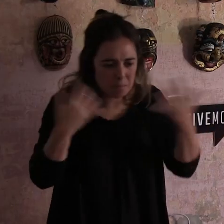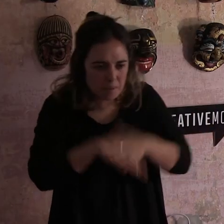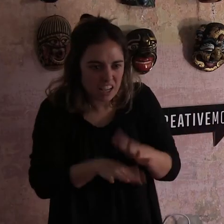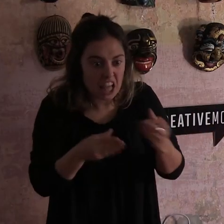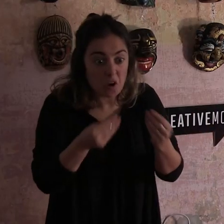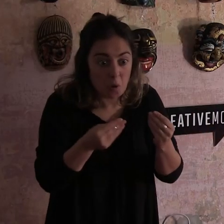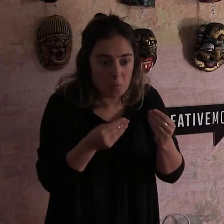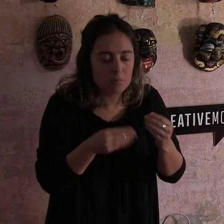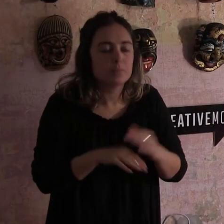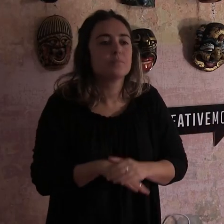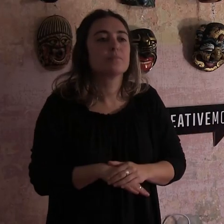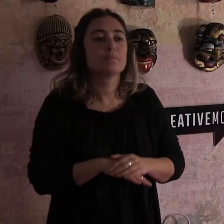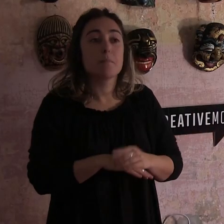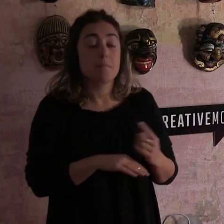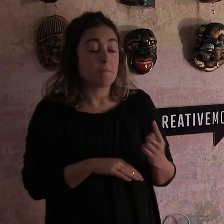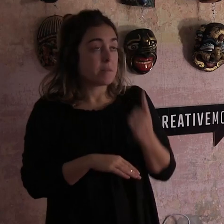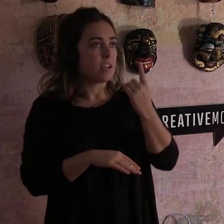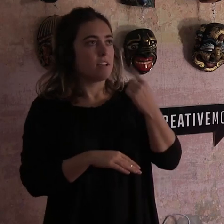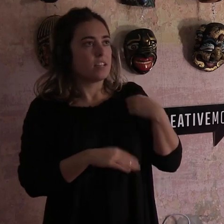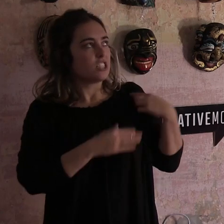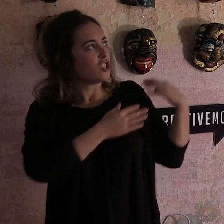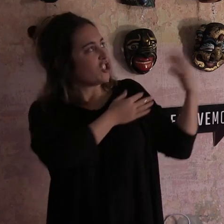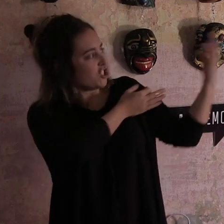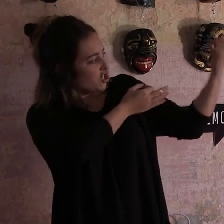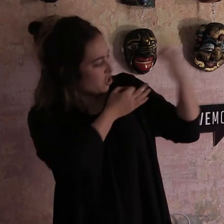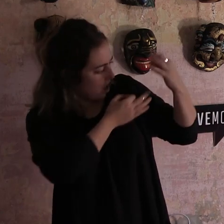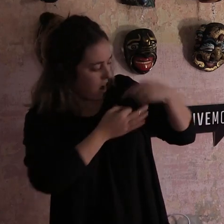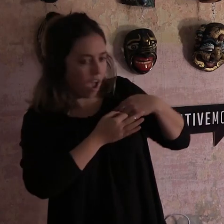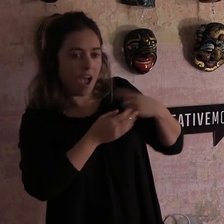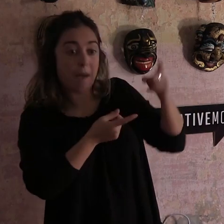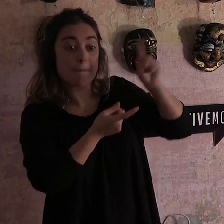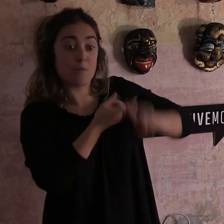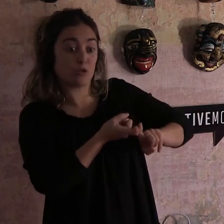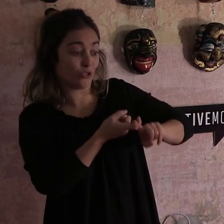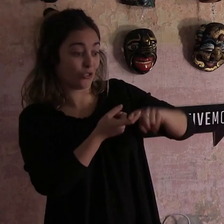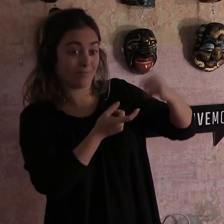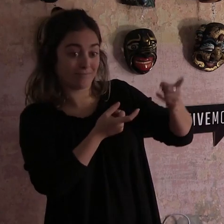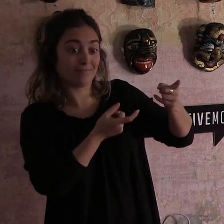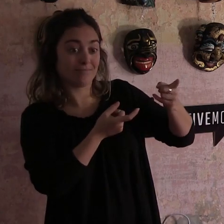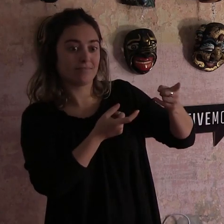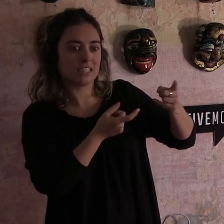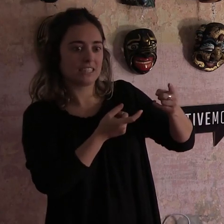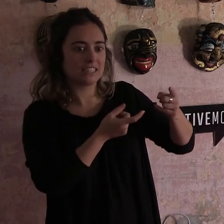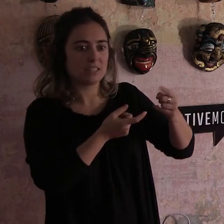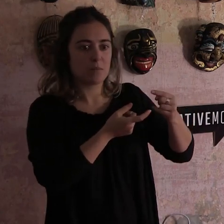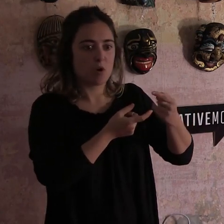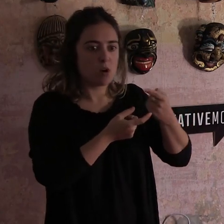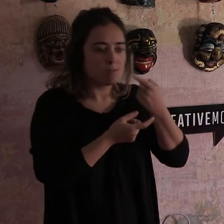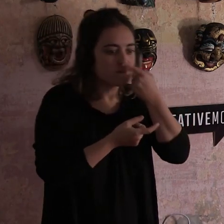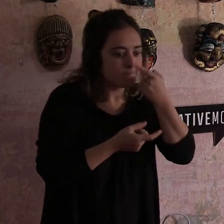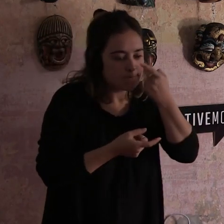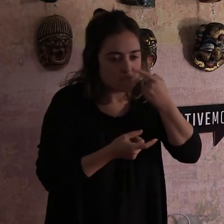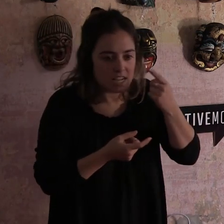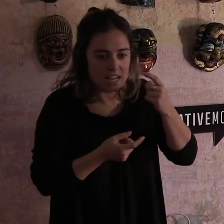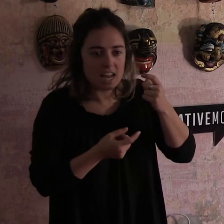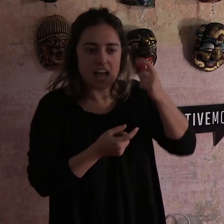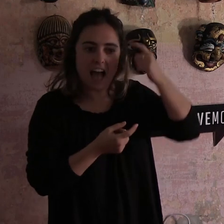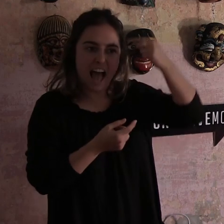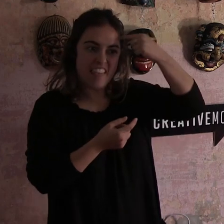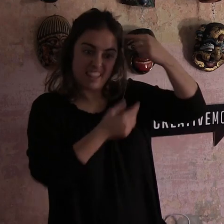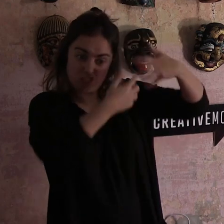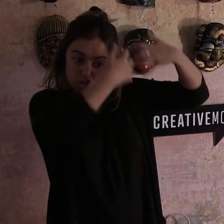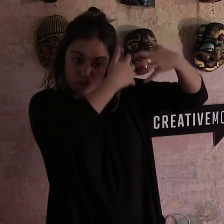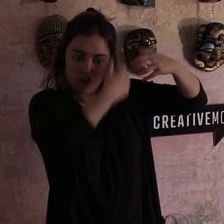Primero que nada, me llegó eso porque mi marido, que es Pablo Casacuberta, es un curioso de la neurociencia y estudia